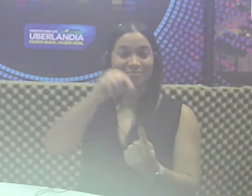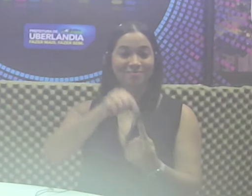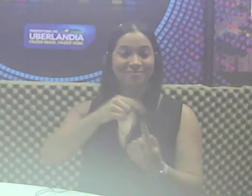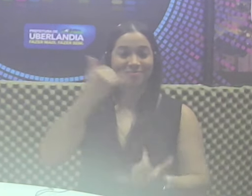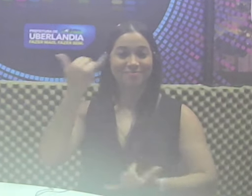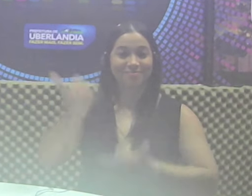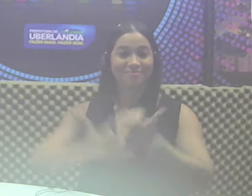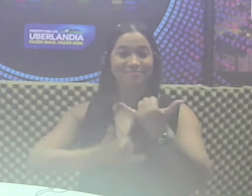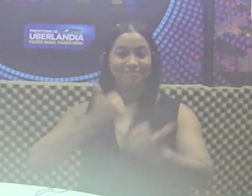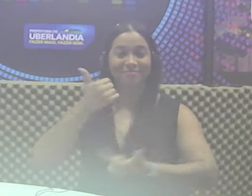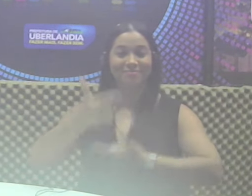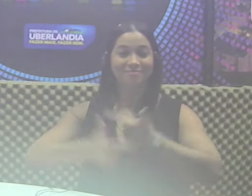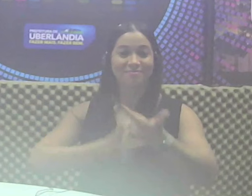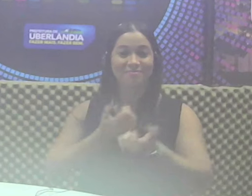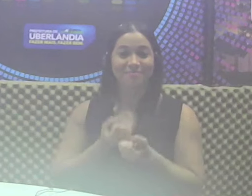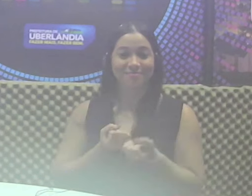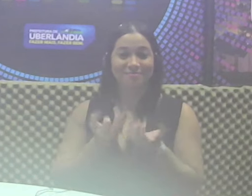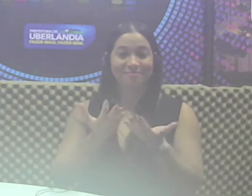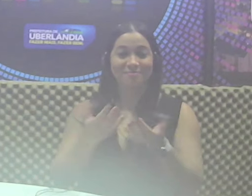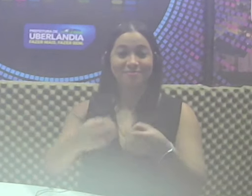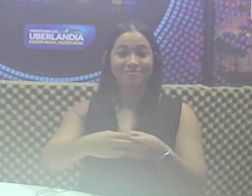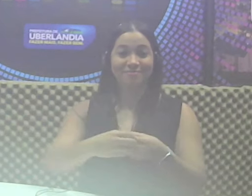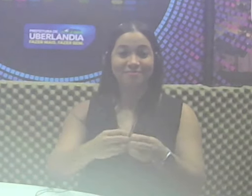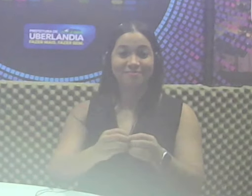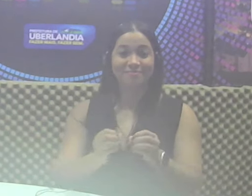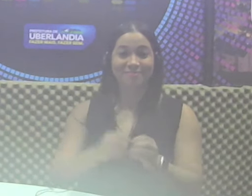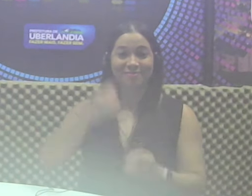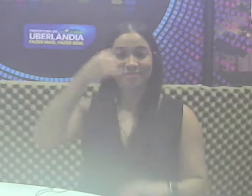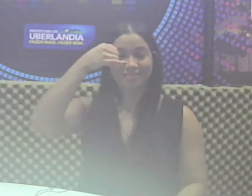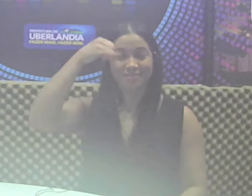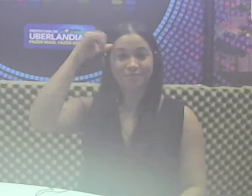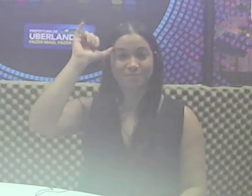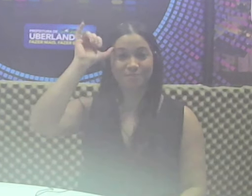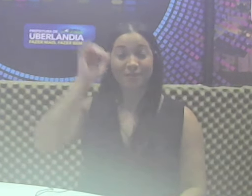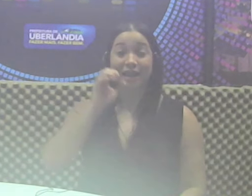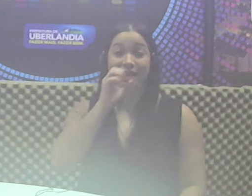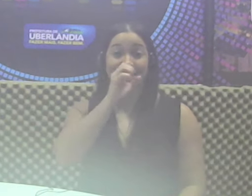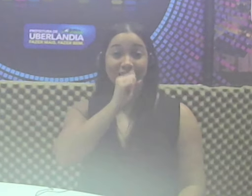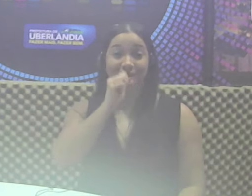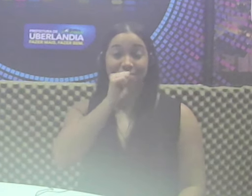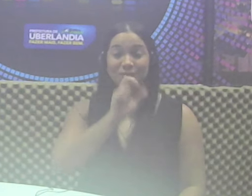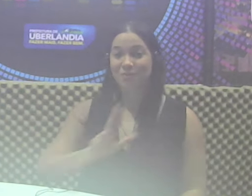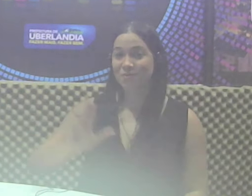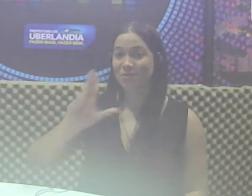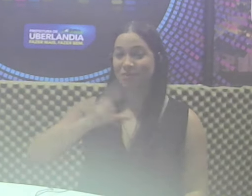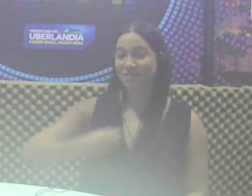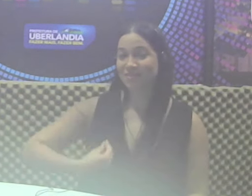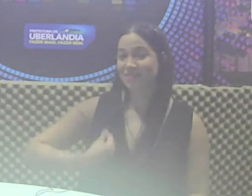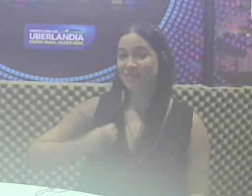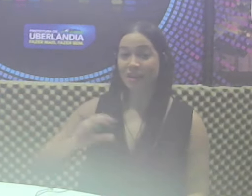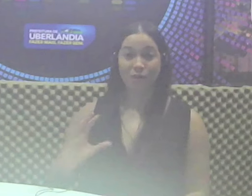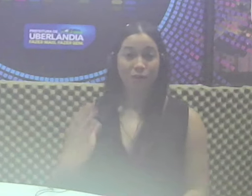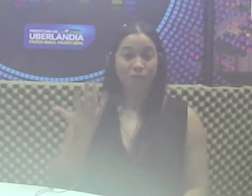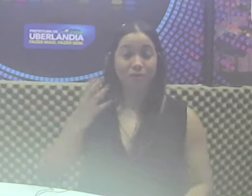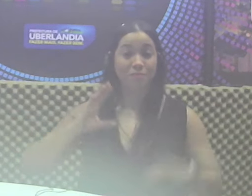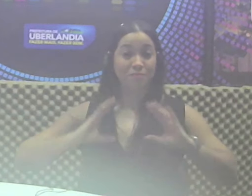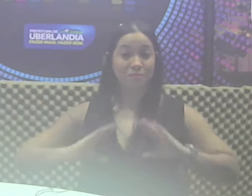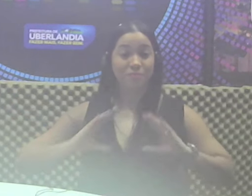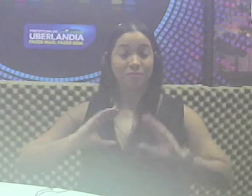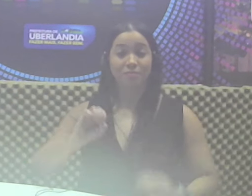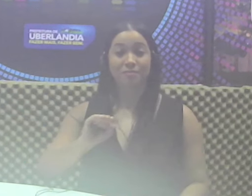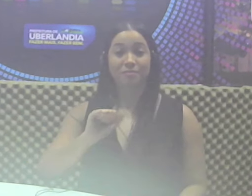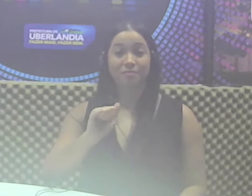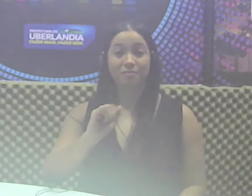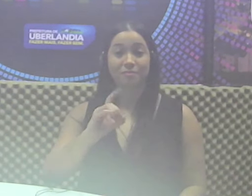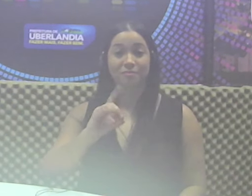lazer e prestação de serviço está nos distritos rurais. Neste sábado, o Uberlândia Viva será realizado na Praça Saíde Jorge,